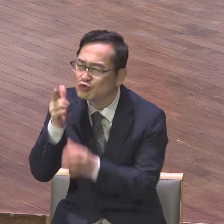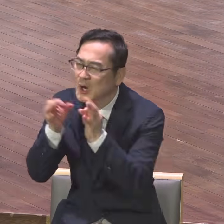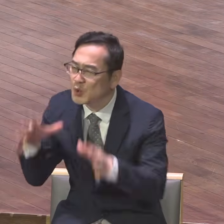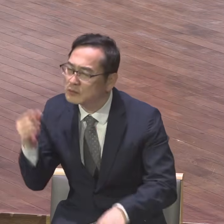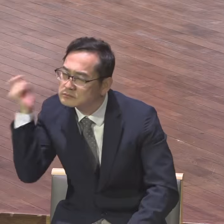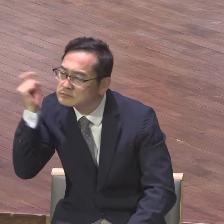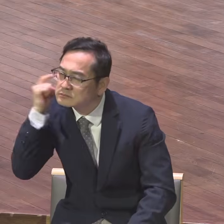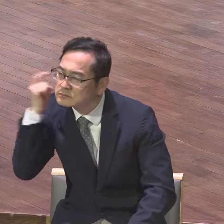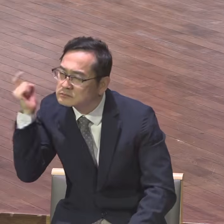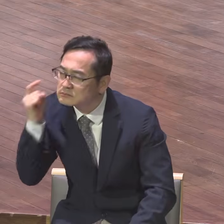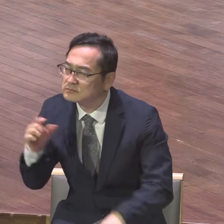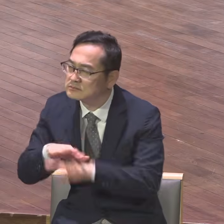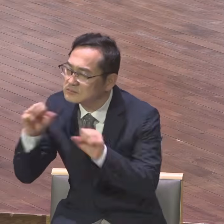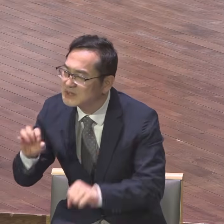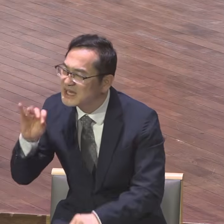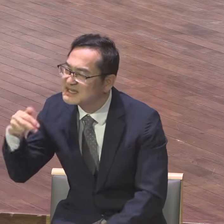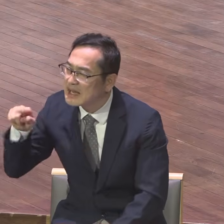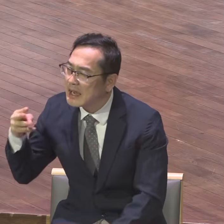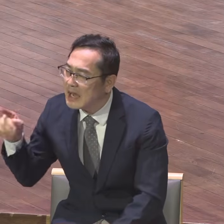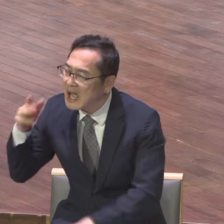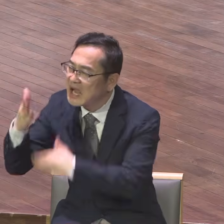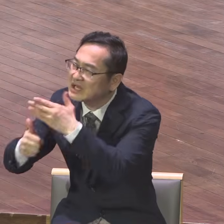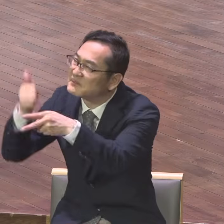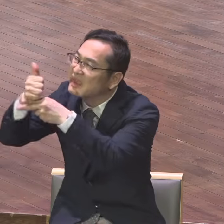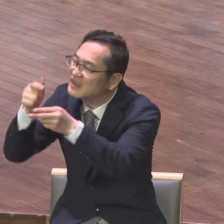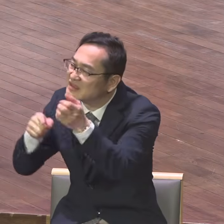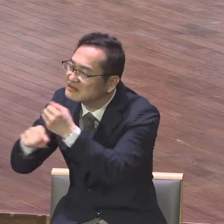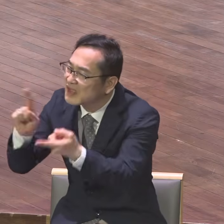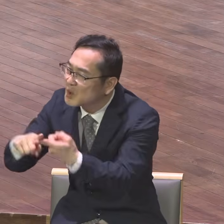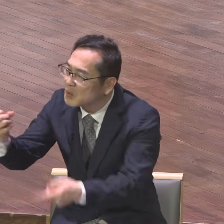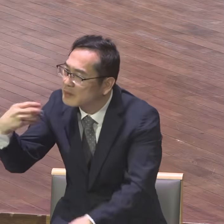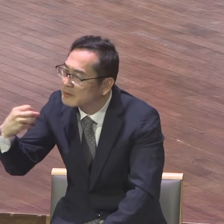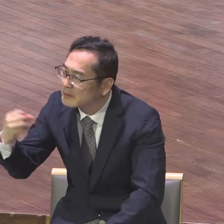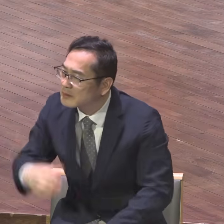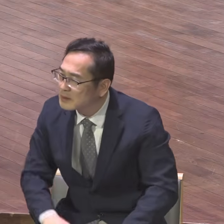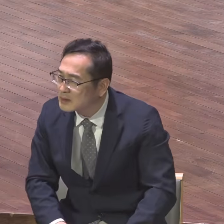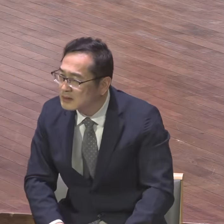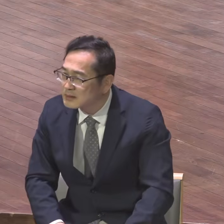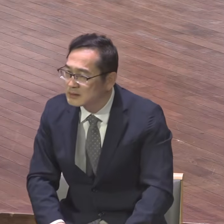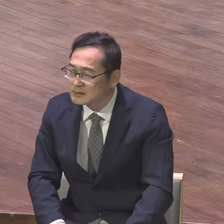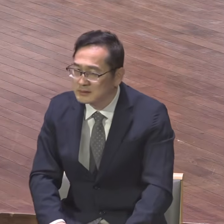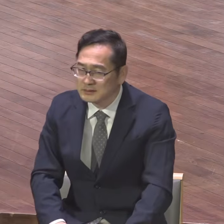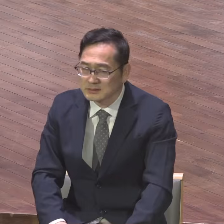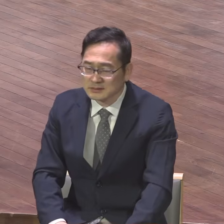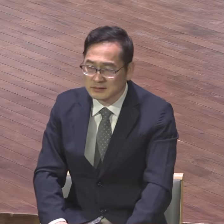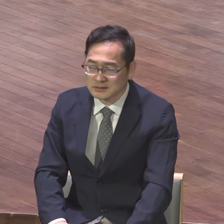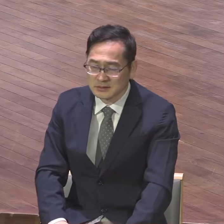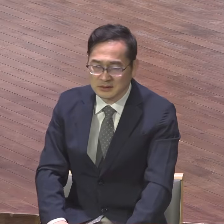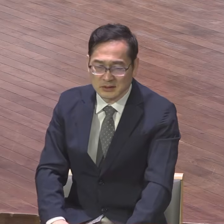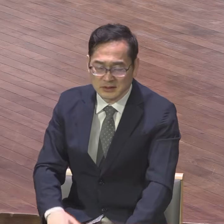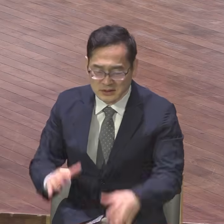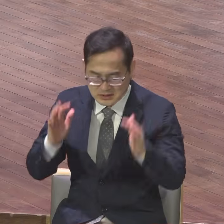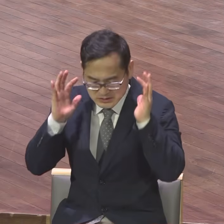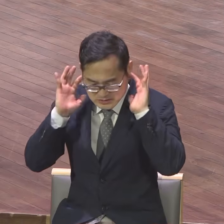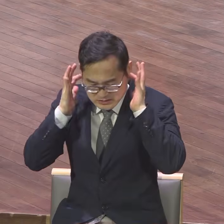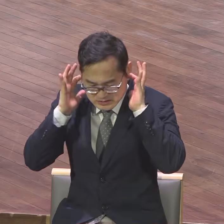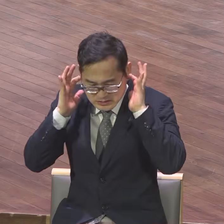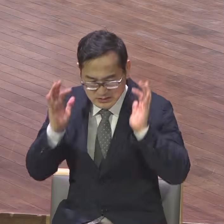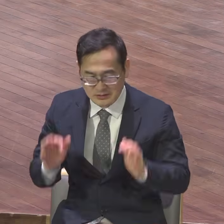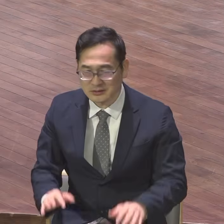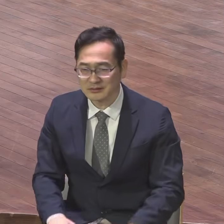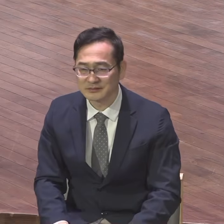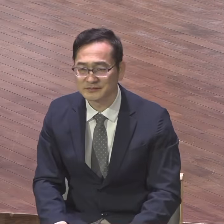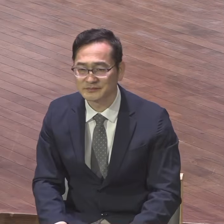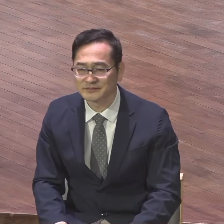힘들었겠어요. 힘들었지. 전도 못해요. 절대 전도 못해요. 남에게